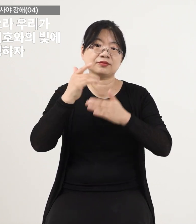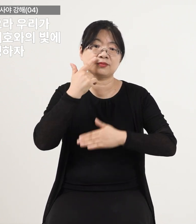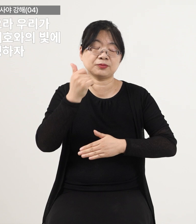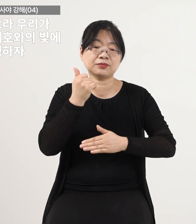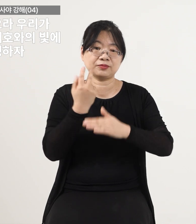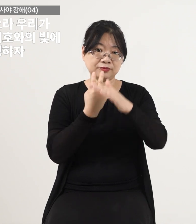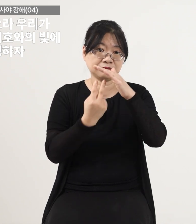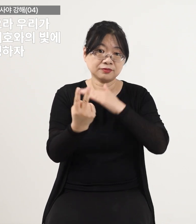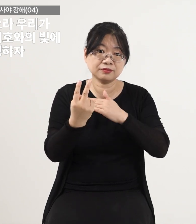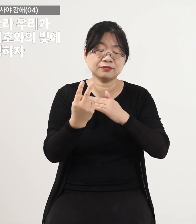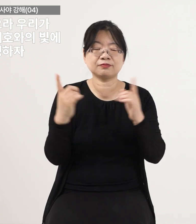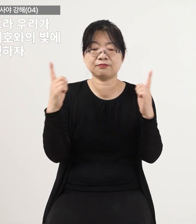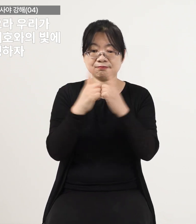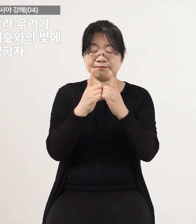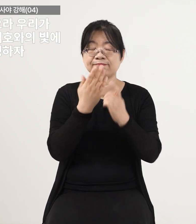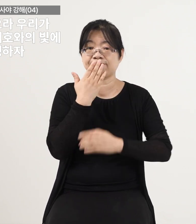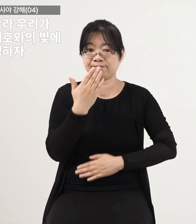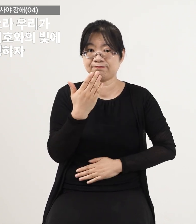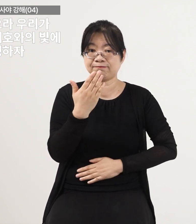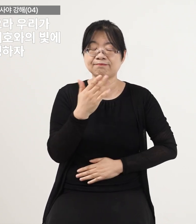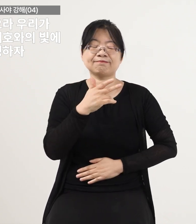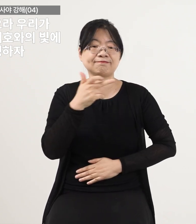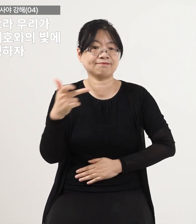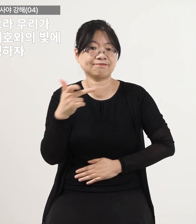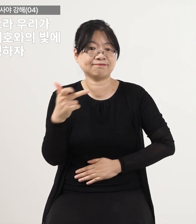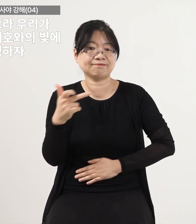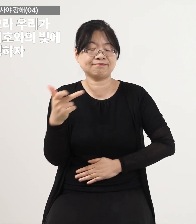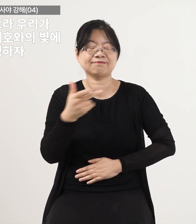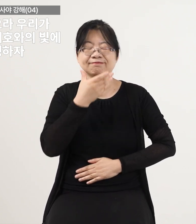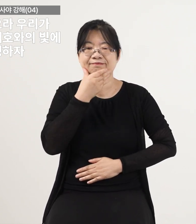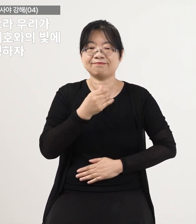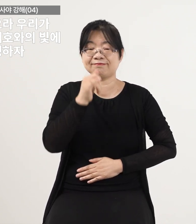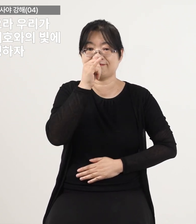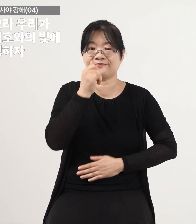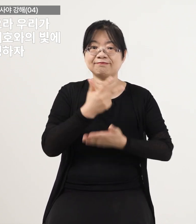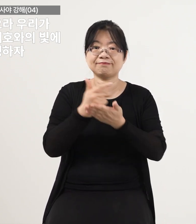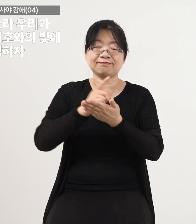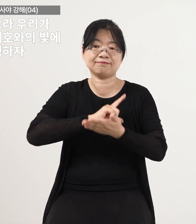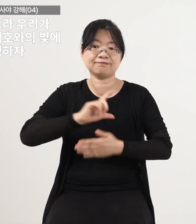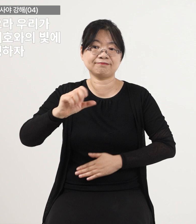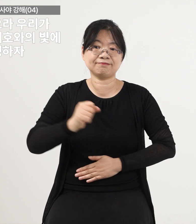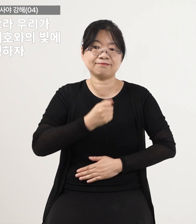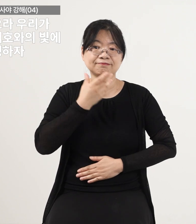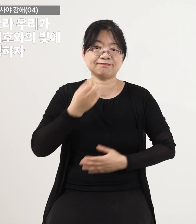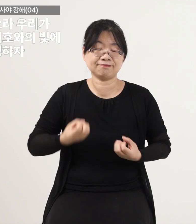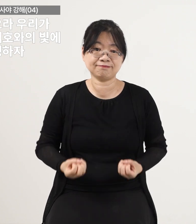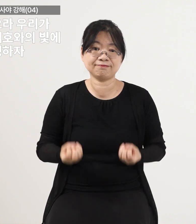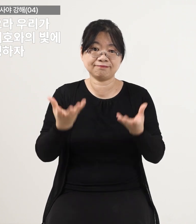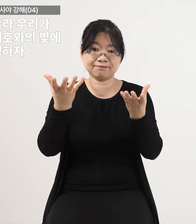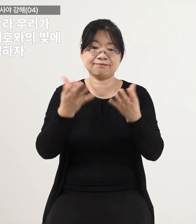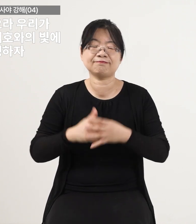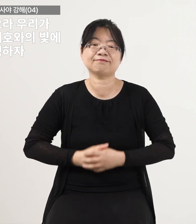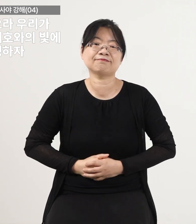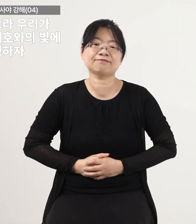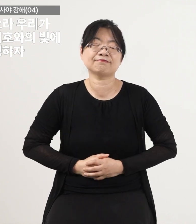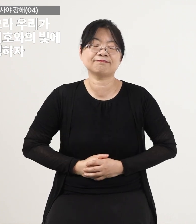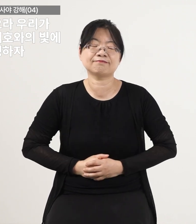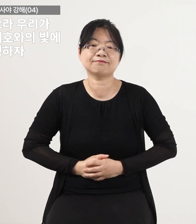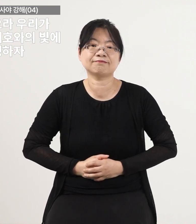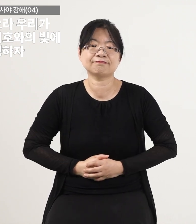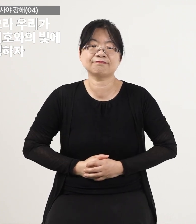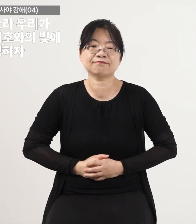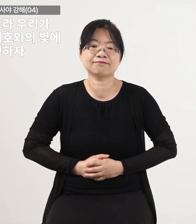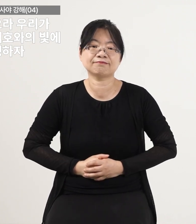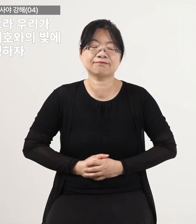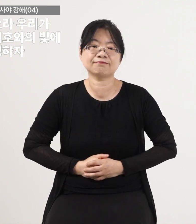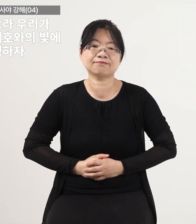아버지의 비전을 만날 수 있는 큰 복이 있기를 주의 이름으로 축원합니다. 자,